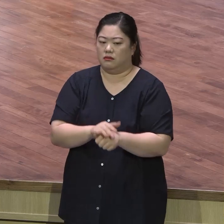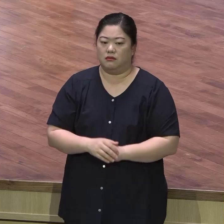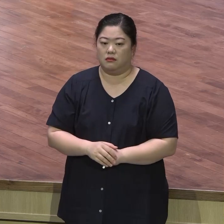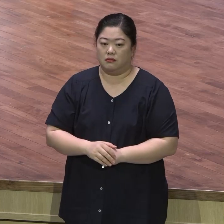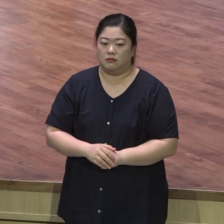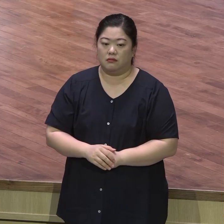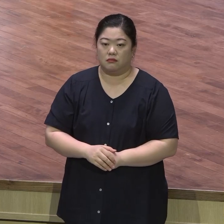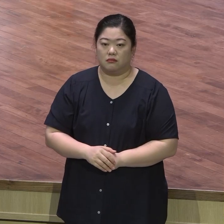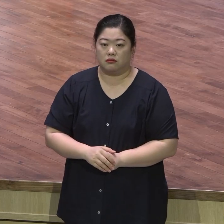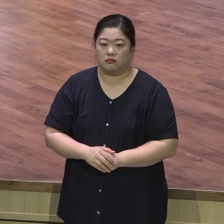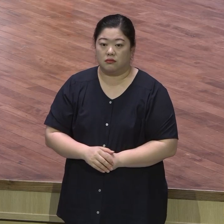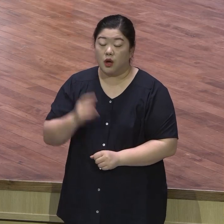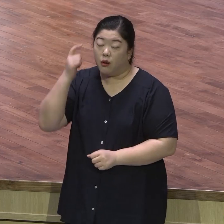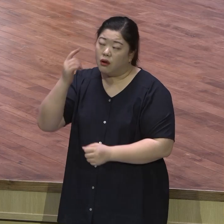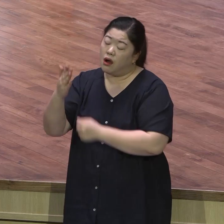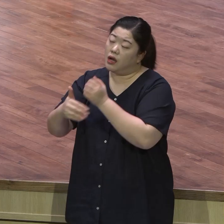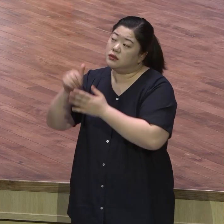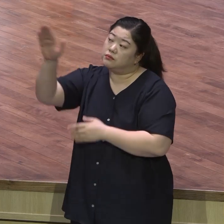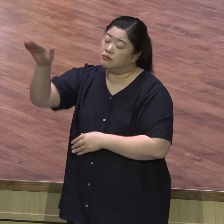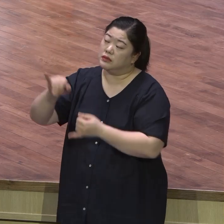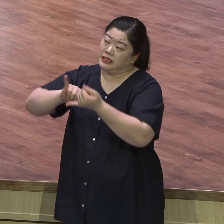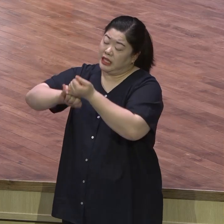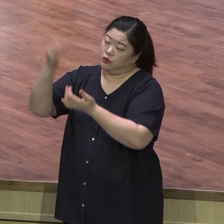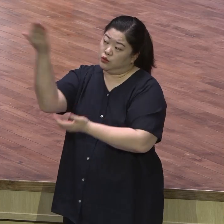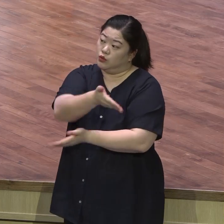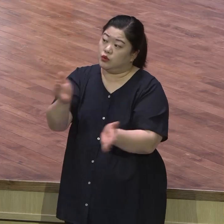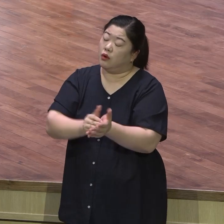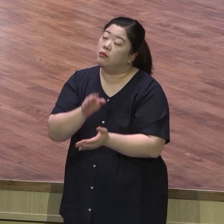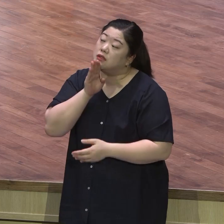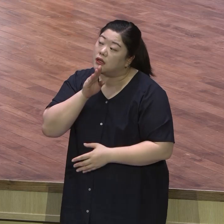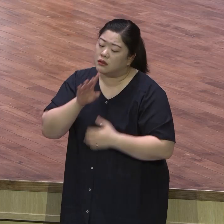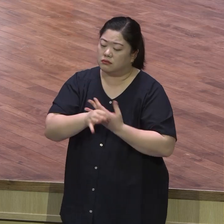주님께 드린 대로 주님께 백배를 주십시오.